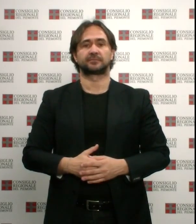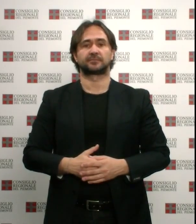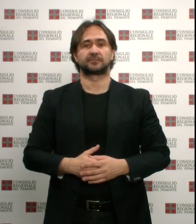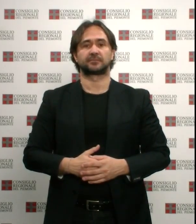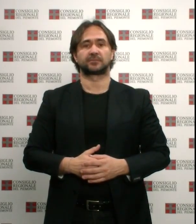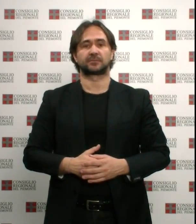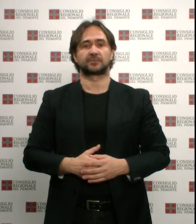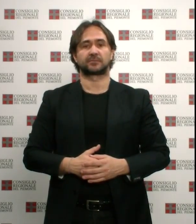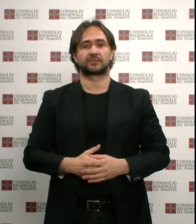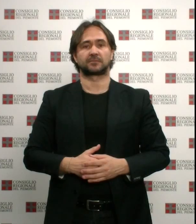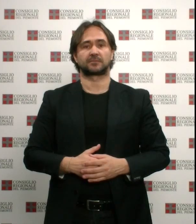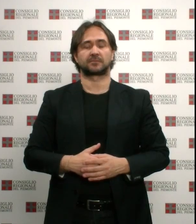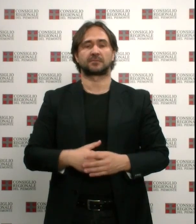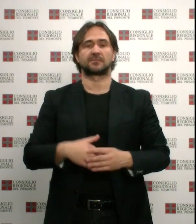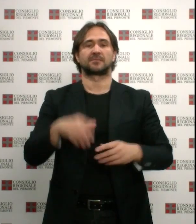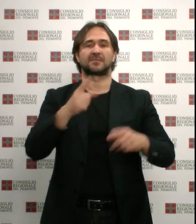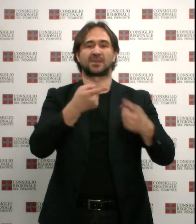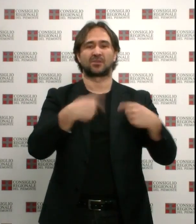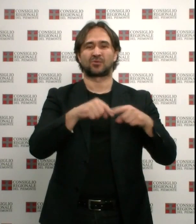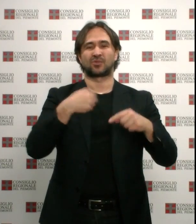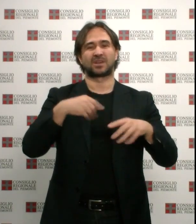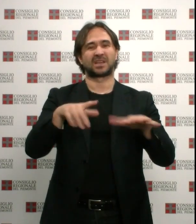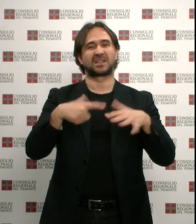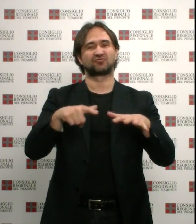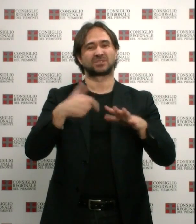Assegni di studio.